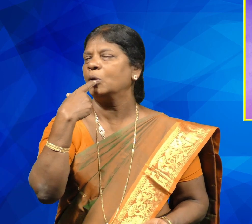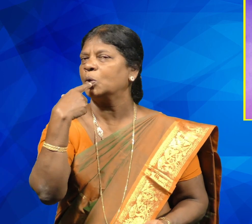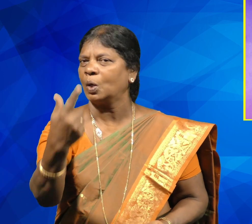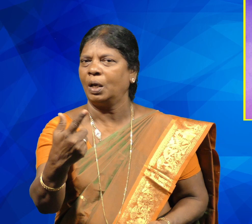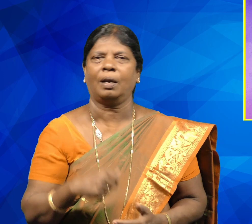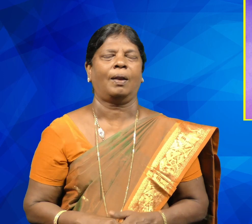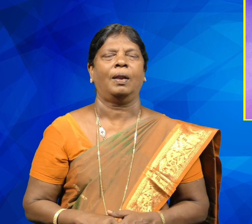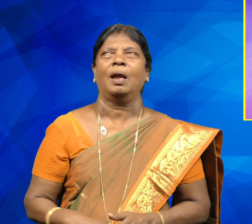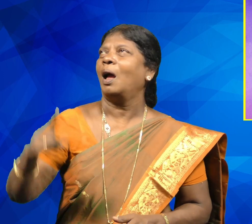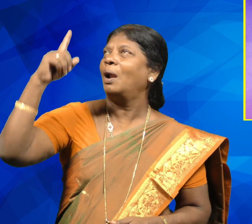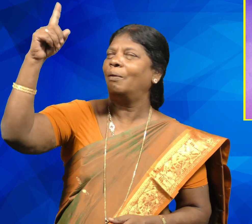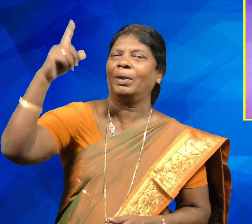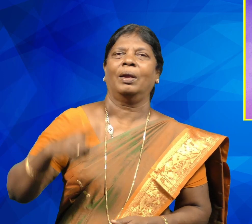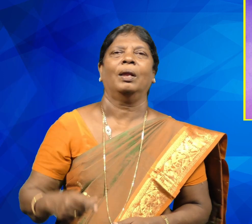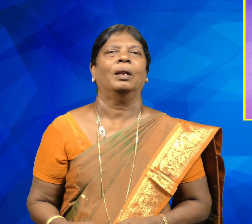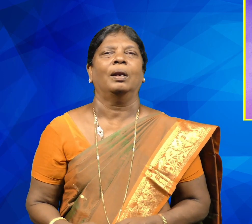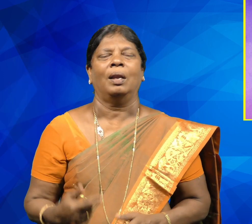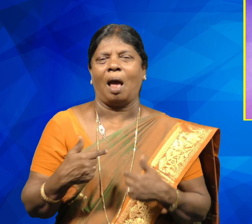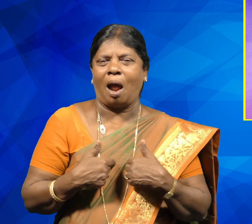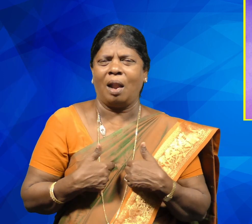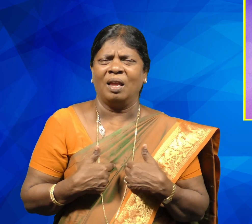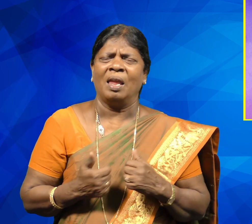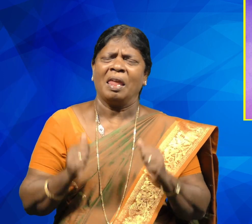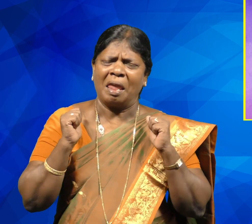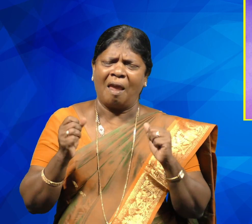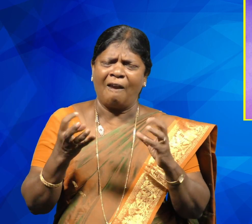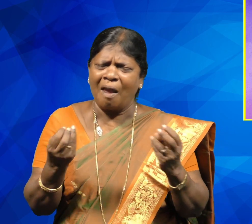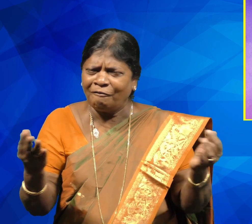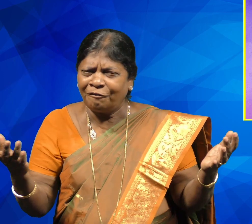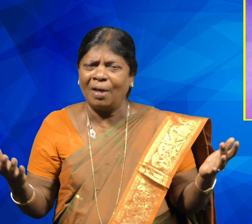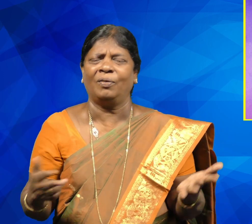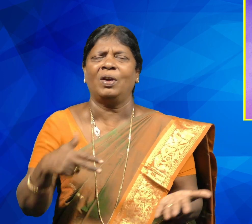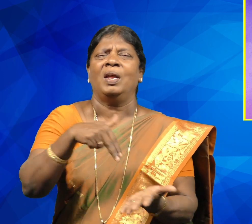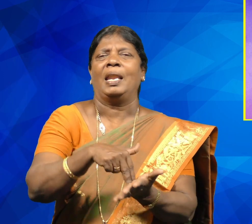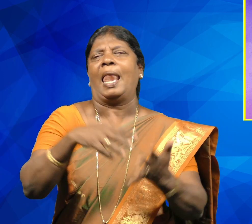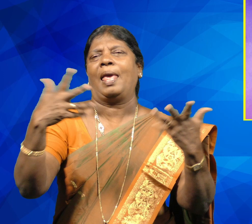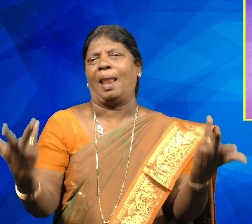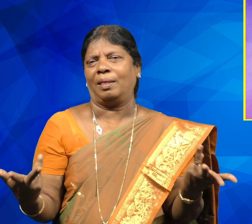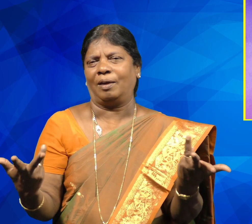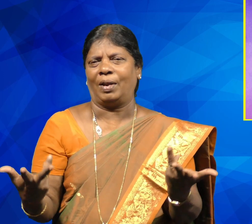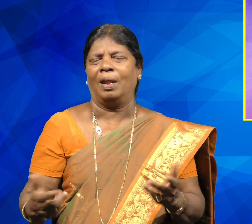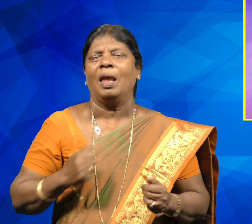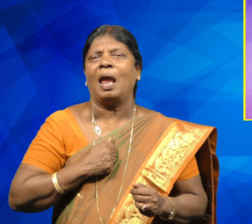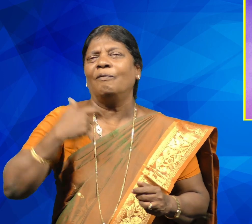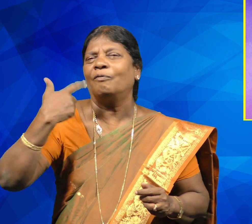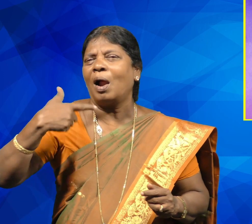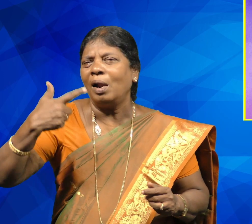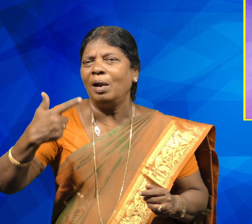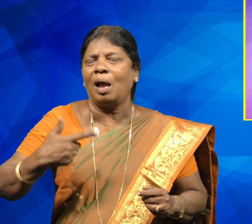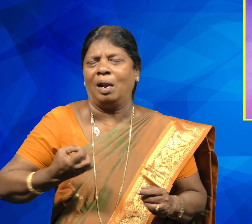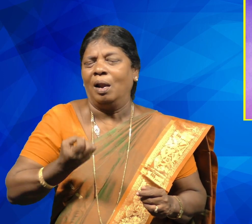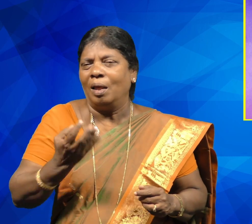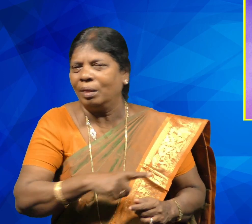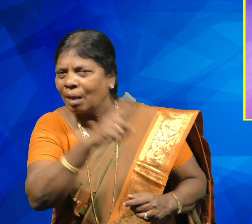இந்த பக்தன் சொல்கிறார், ஆண்டவரே நான் எவ்வளவு நிலையற்றவன், எனது